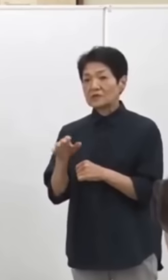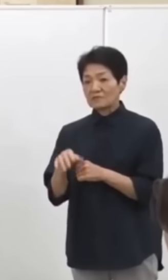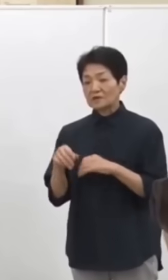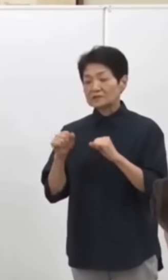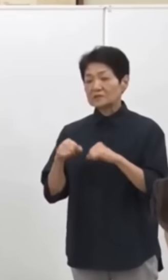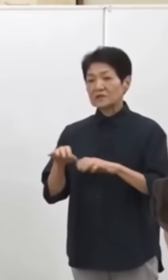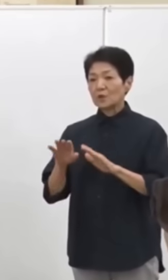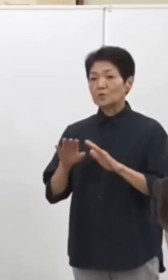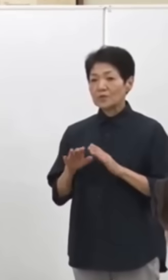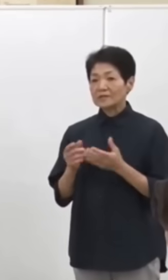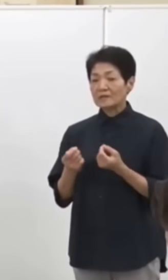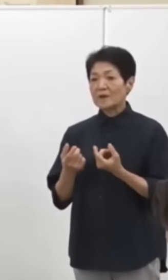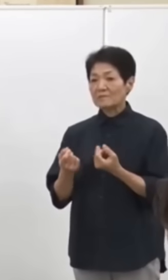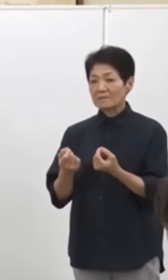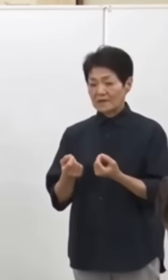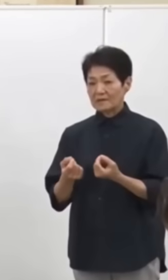ま